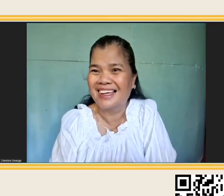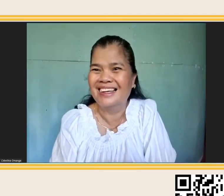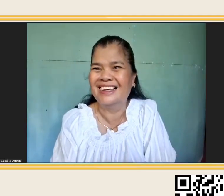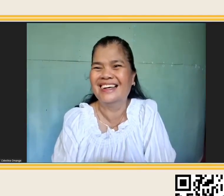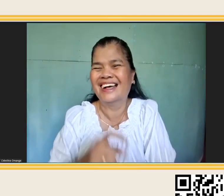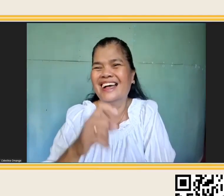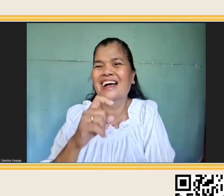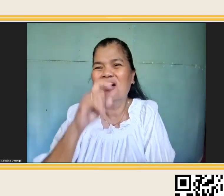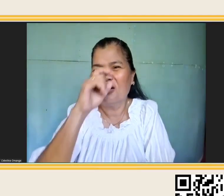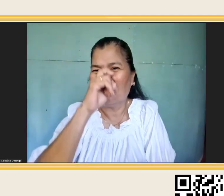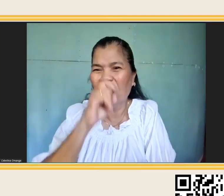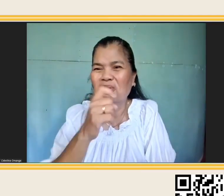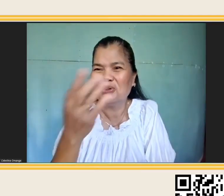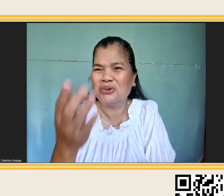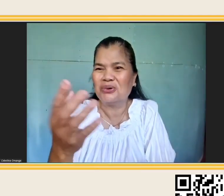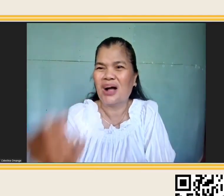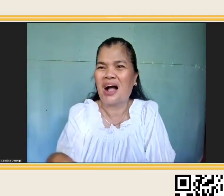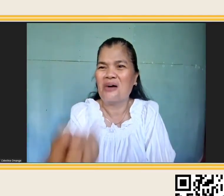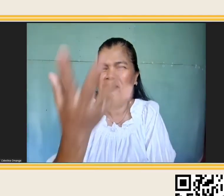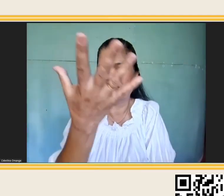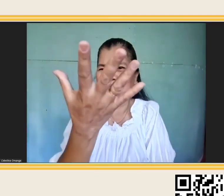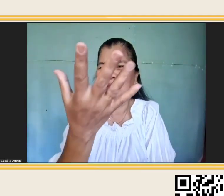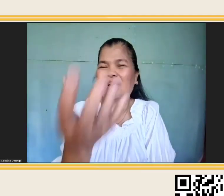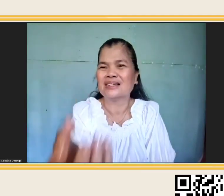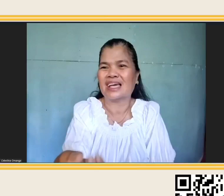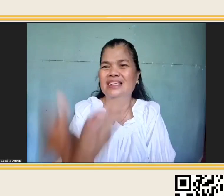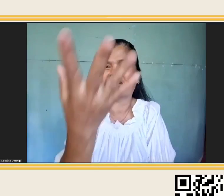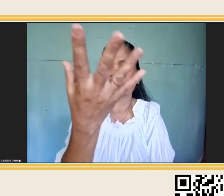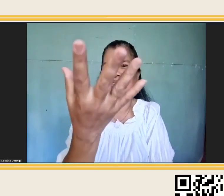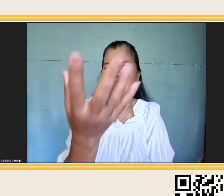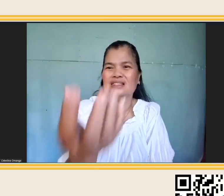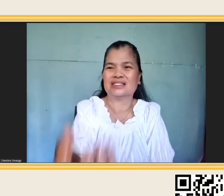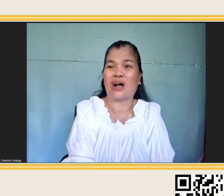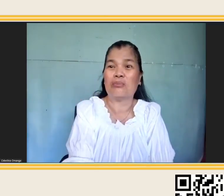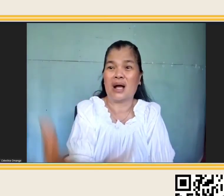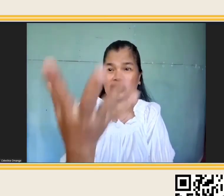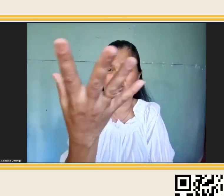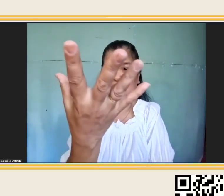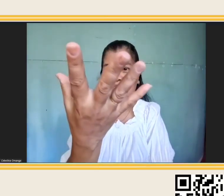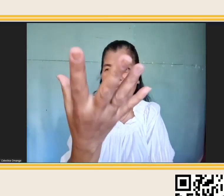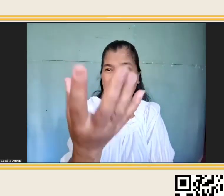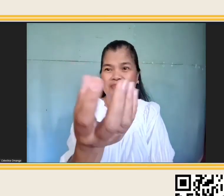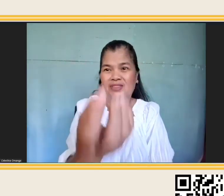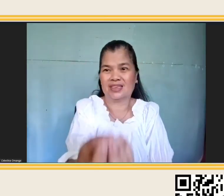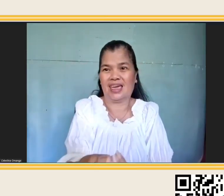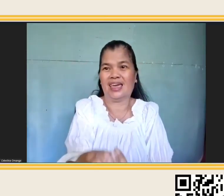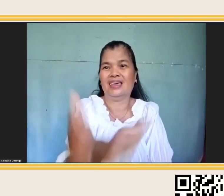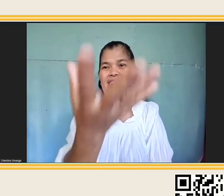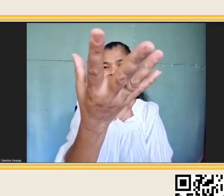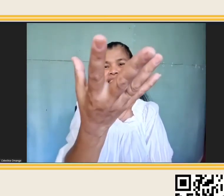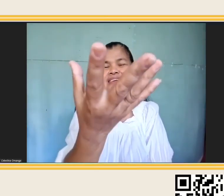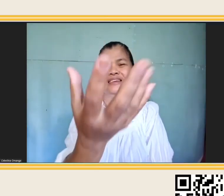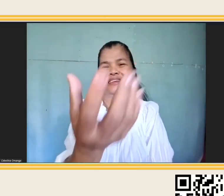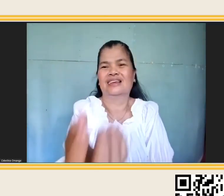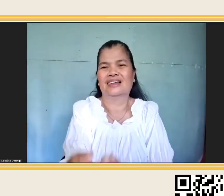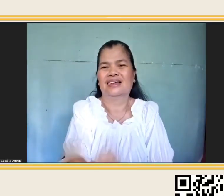many? Old you, how many? Pero ang sign nga ito is how much. Okay?